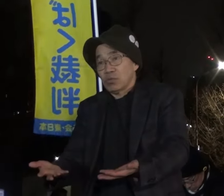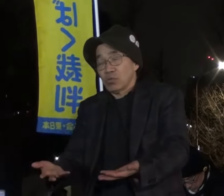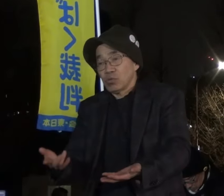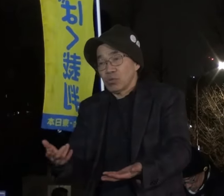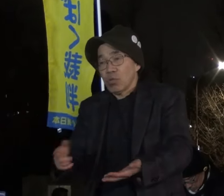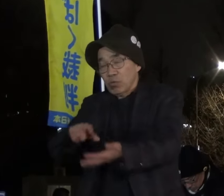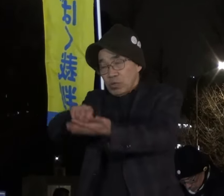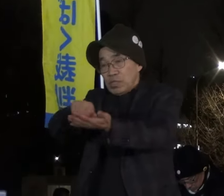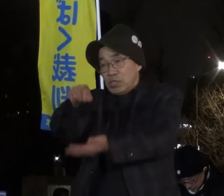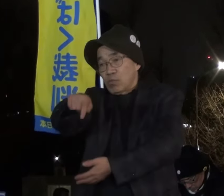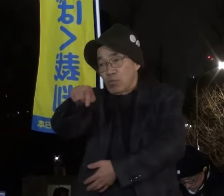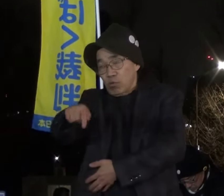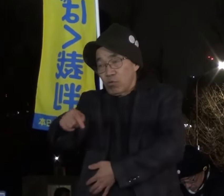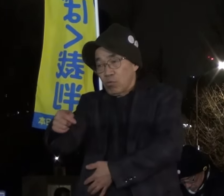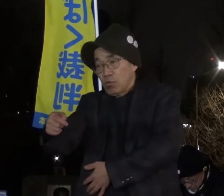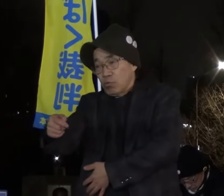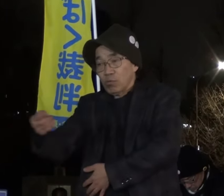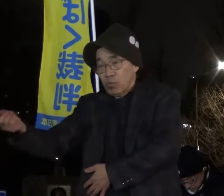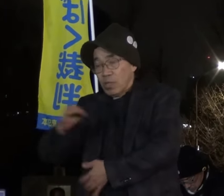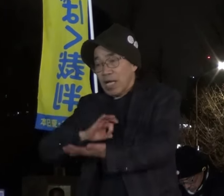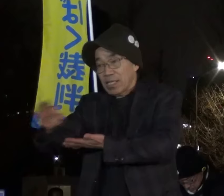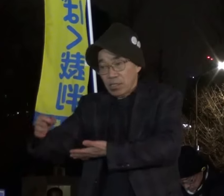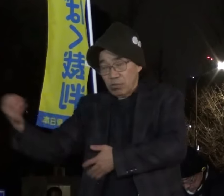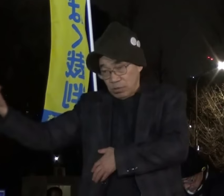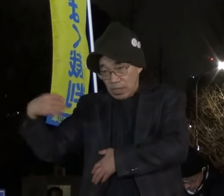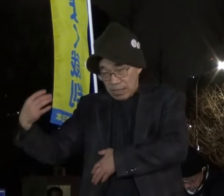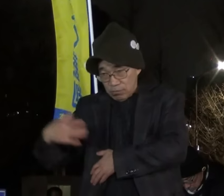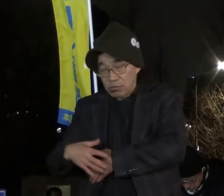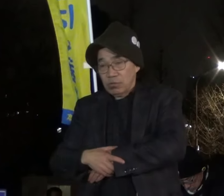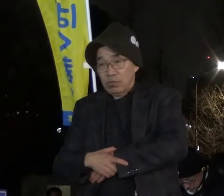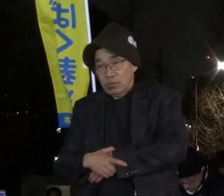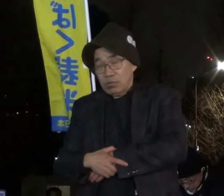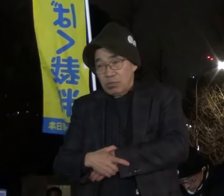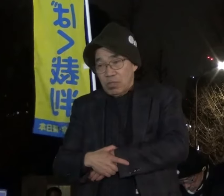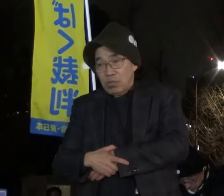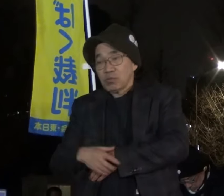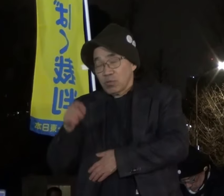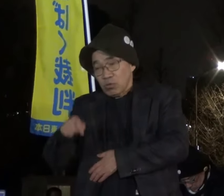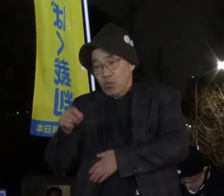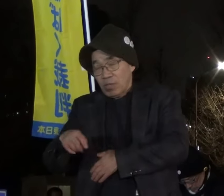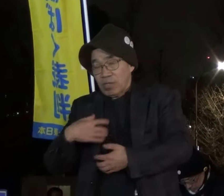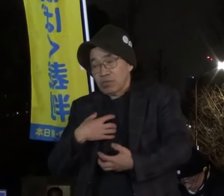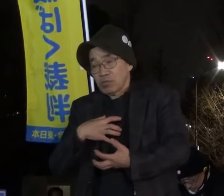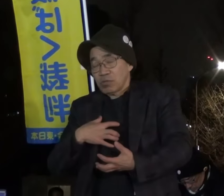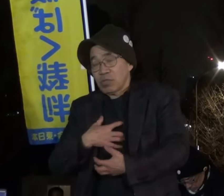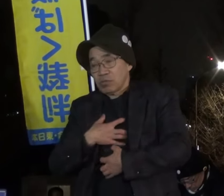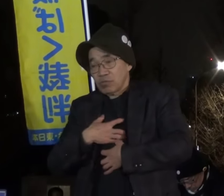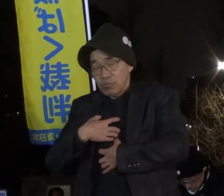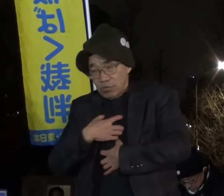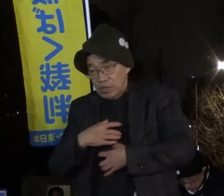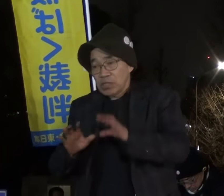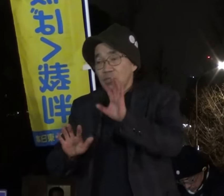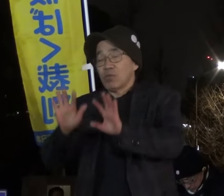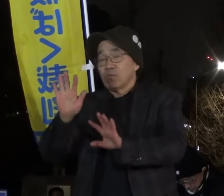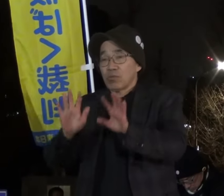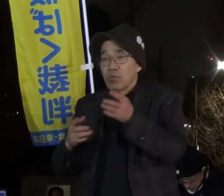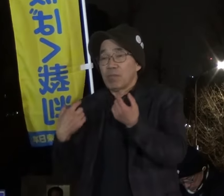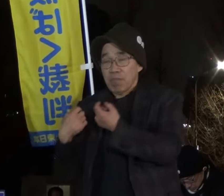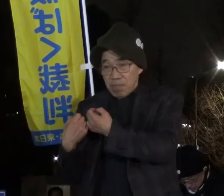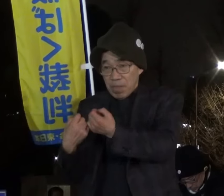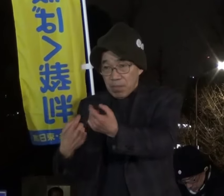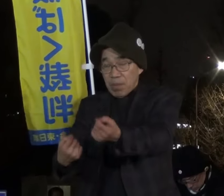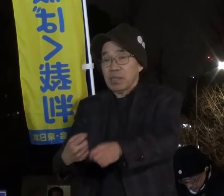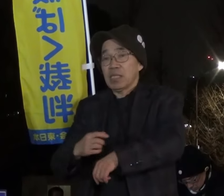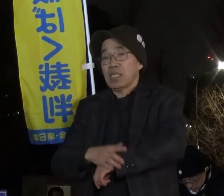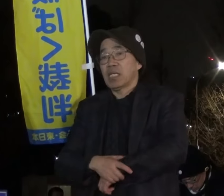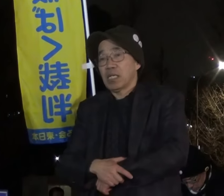るような状況になっていてなかなかそこら辺の圧力でとても苦しい状況はずっと変わりません。でい